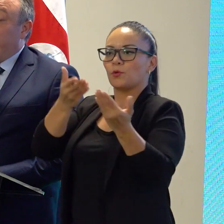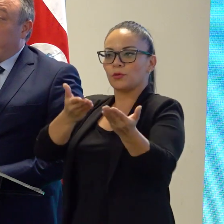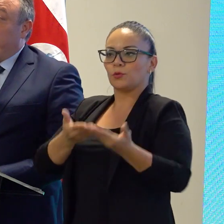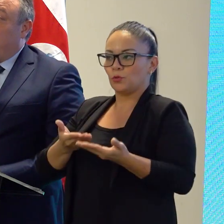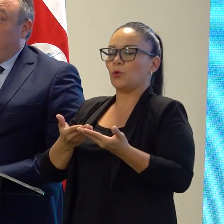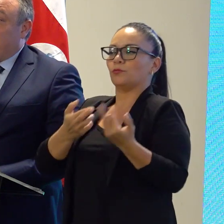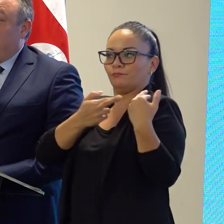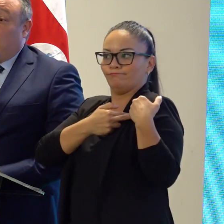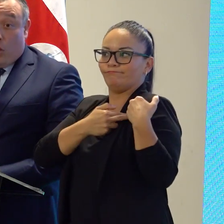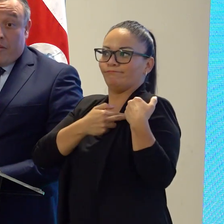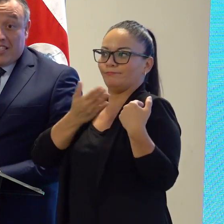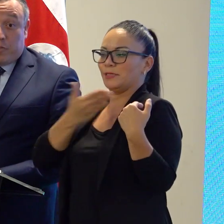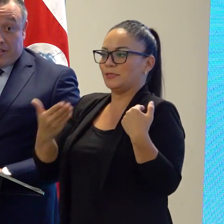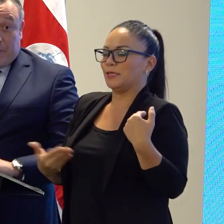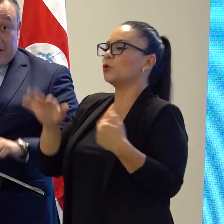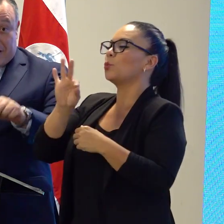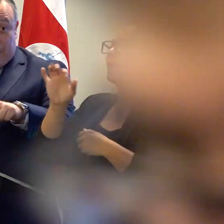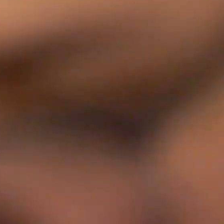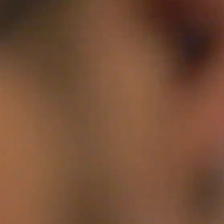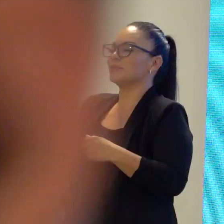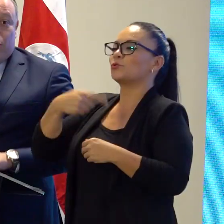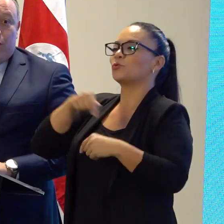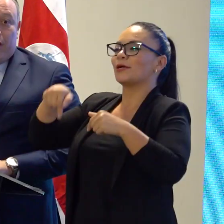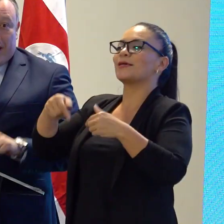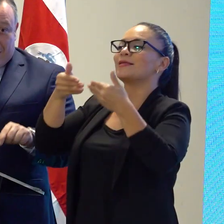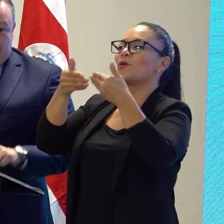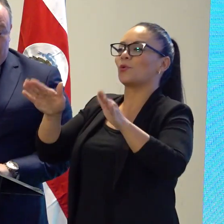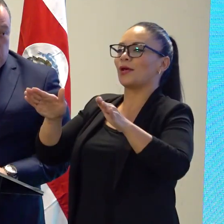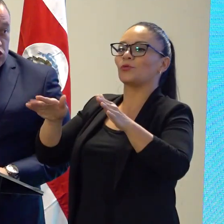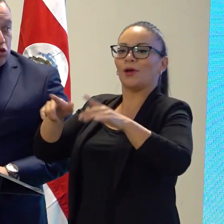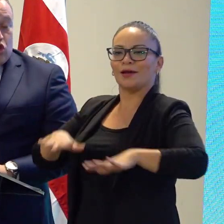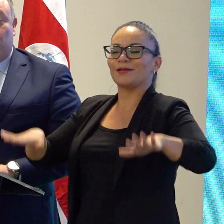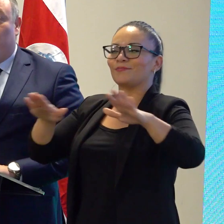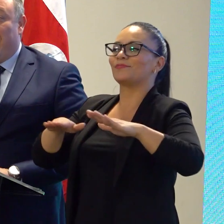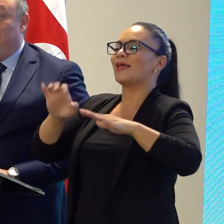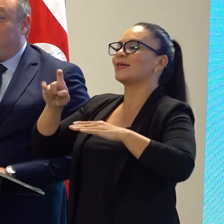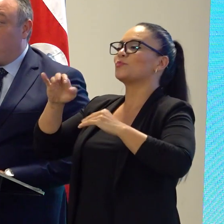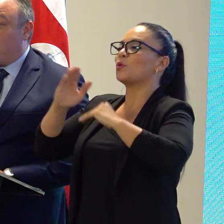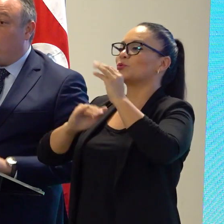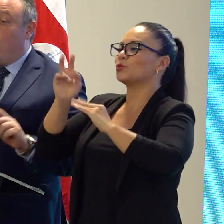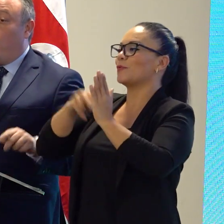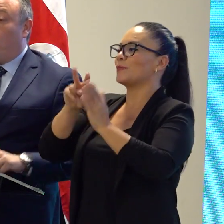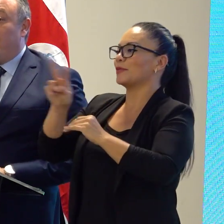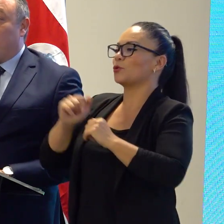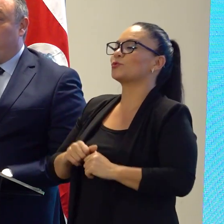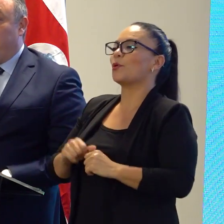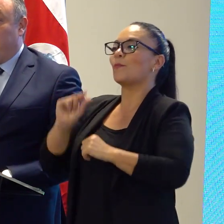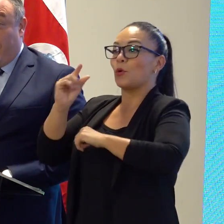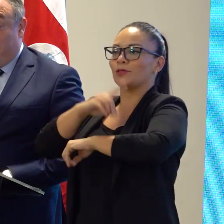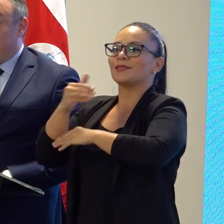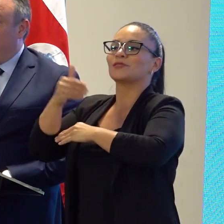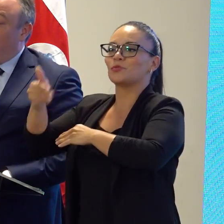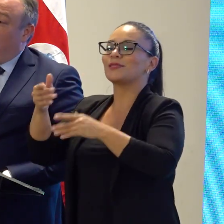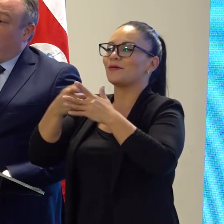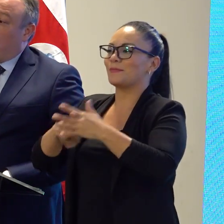presidente Hace nueve meses precisamente estábamos inaugurando esta Expo construcción 2022 pocos días después de